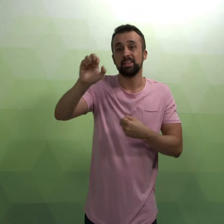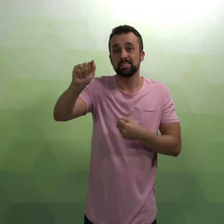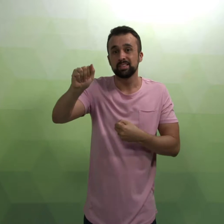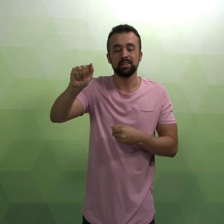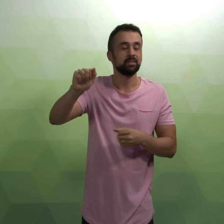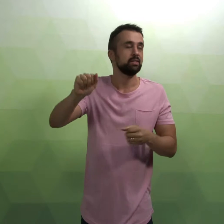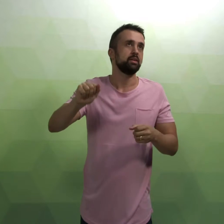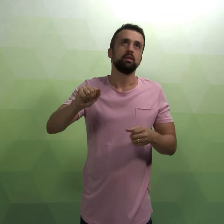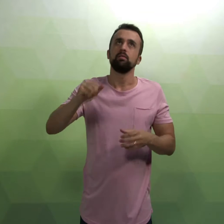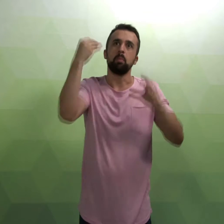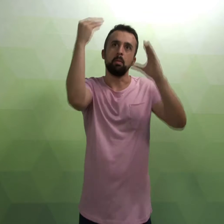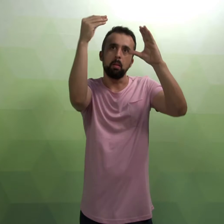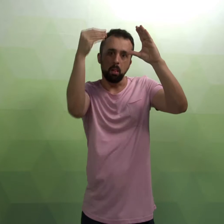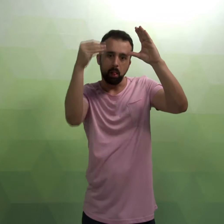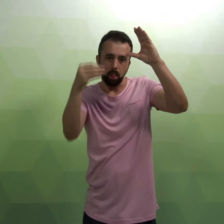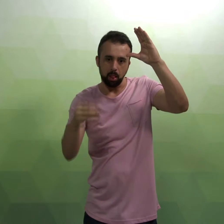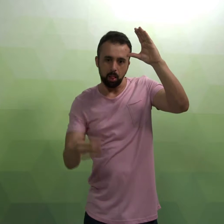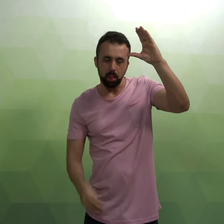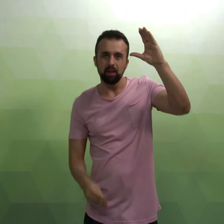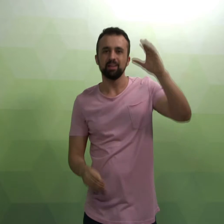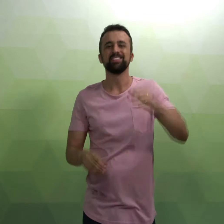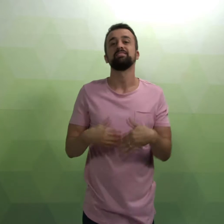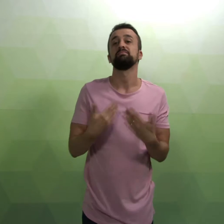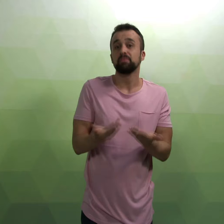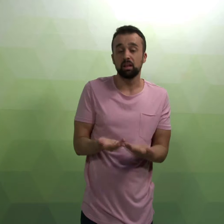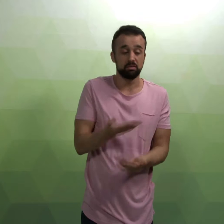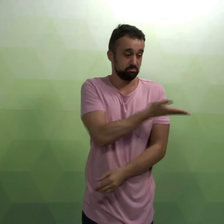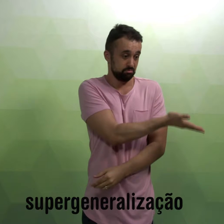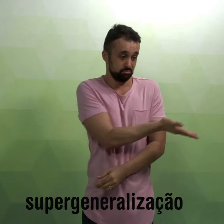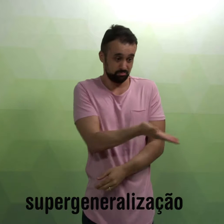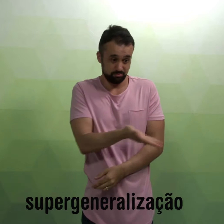por exemplo, em tudo. Ou seja, uma